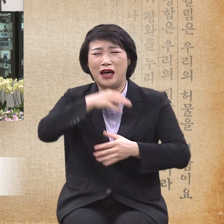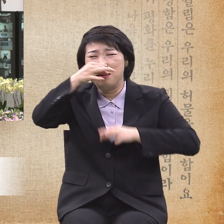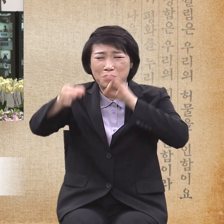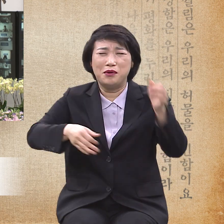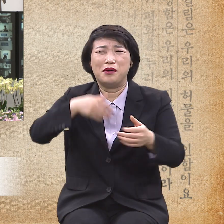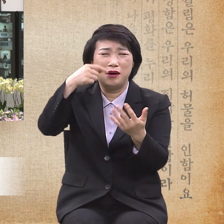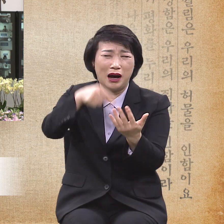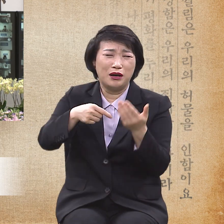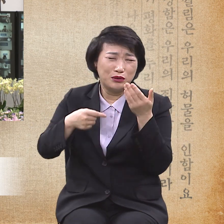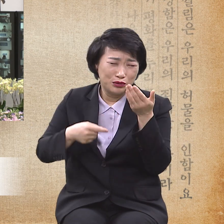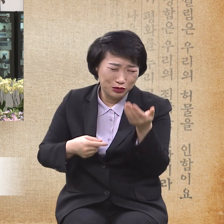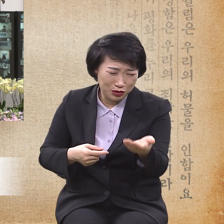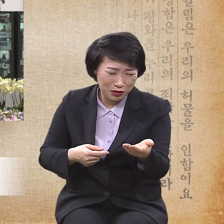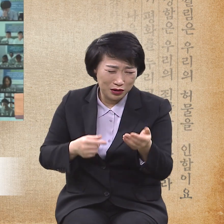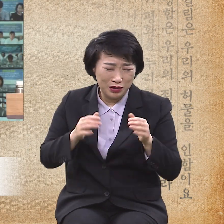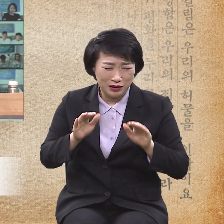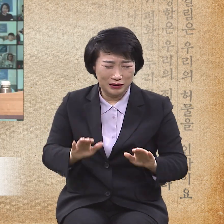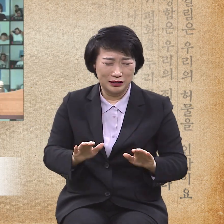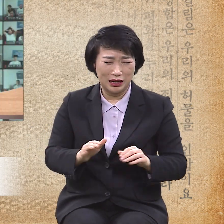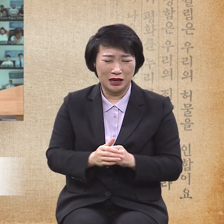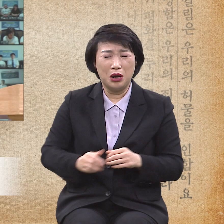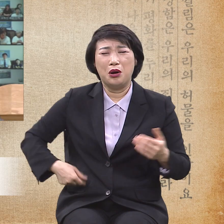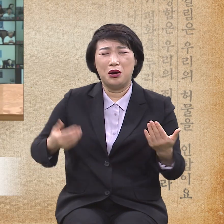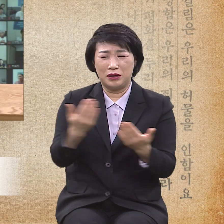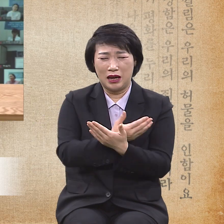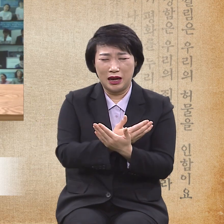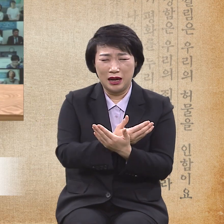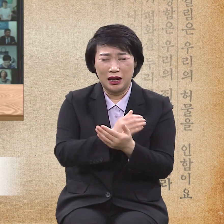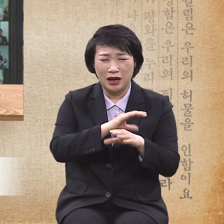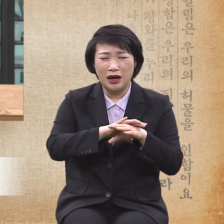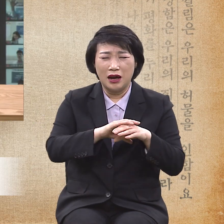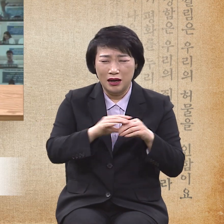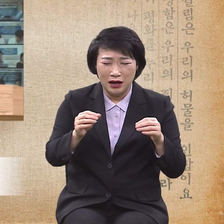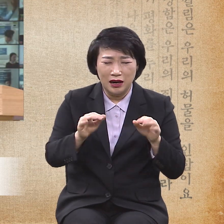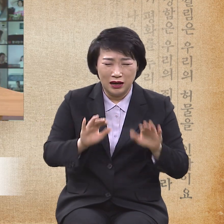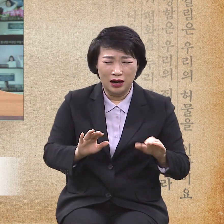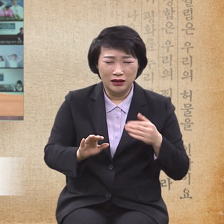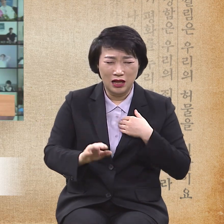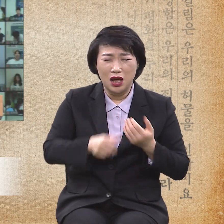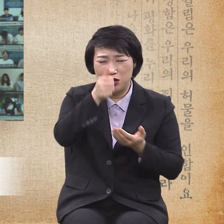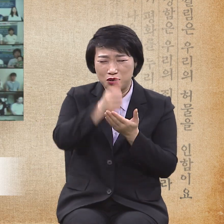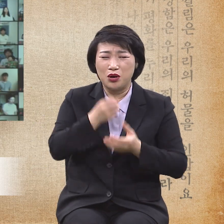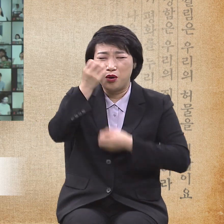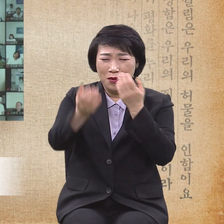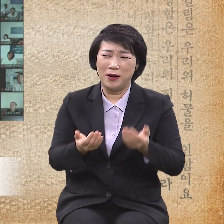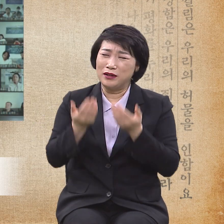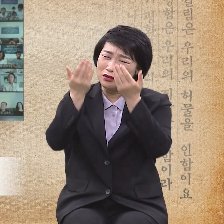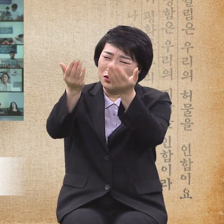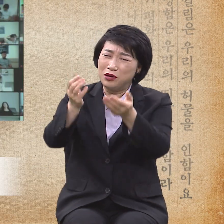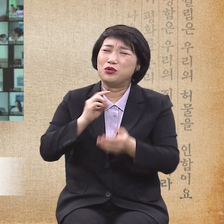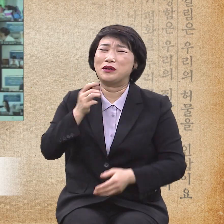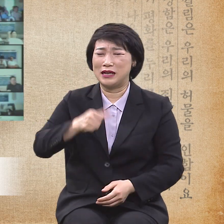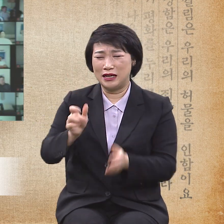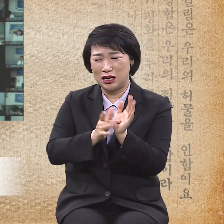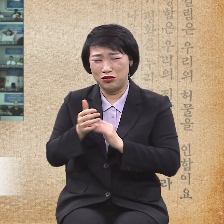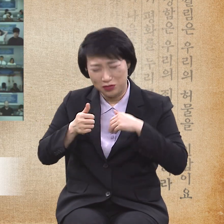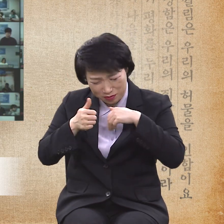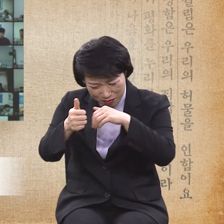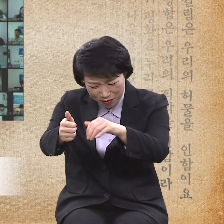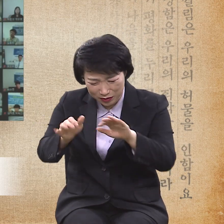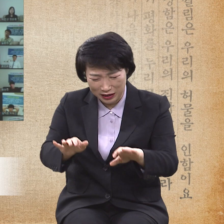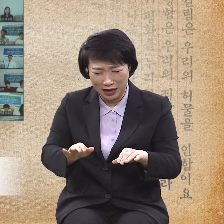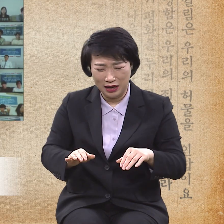외쳤습니다. 회개로 죄를 내놓는 죄를 독생자 예수를